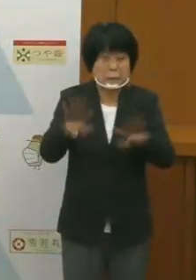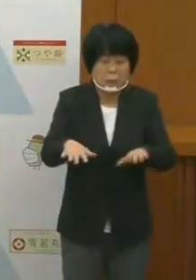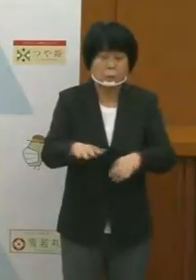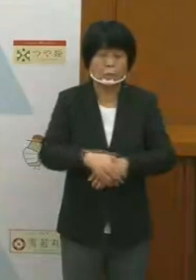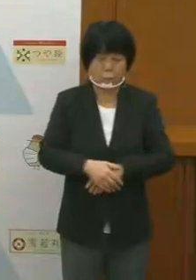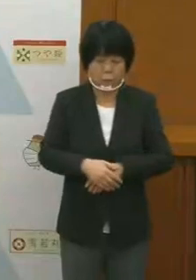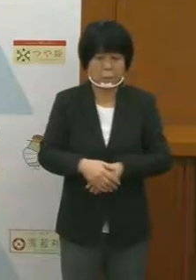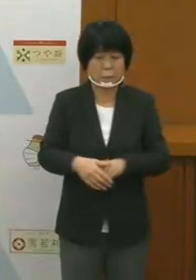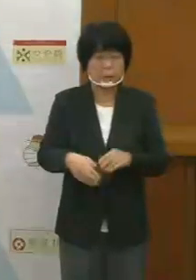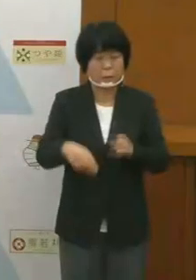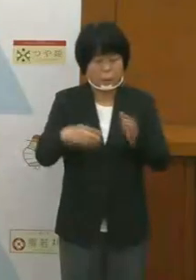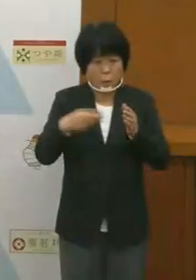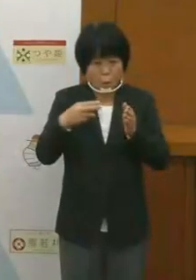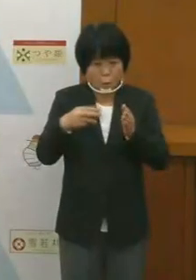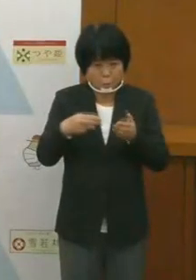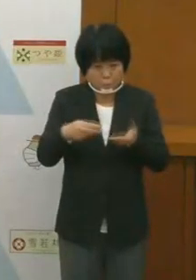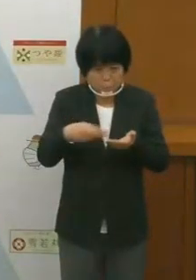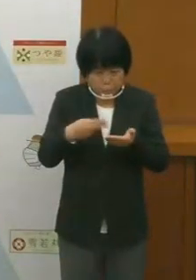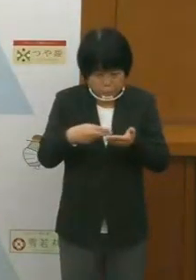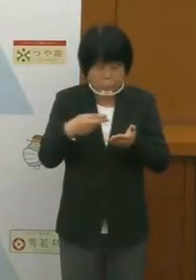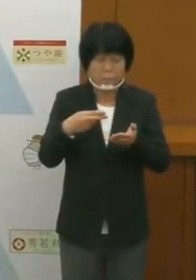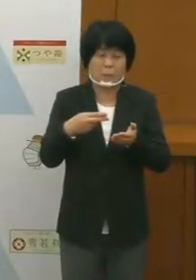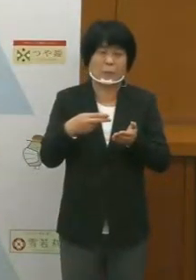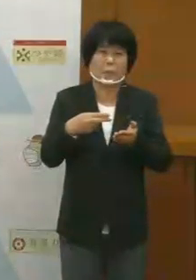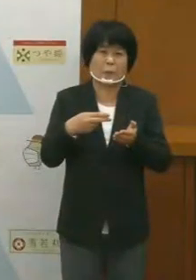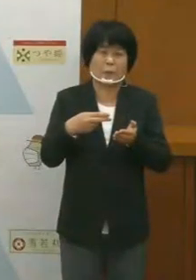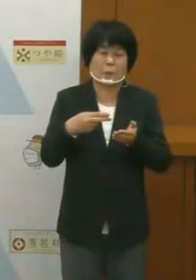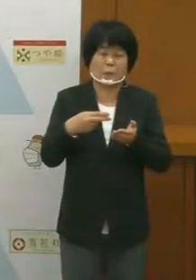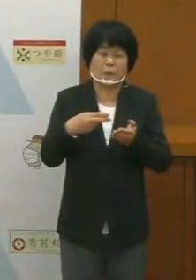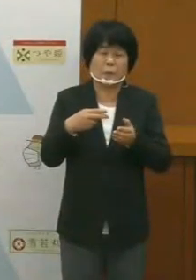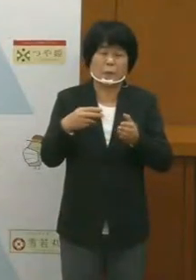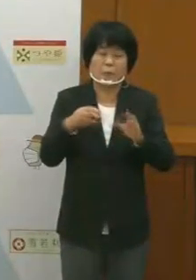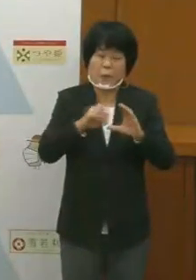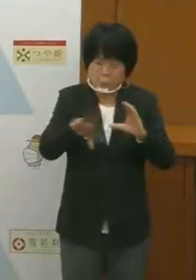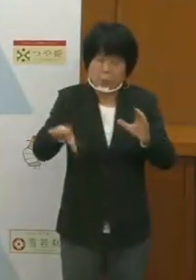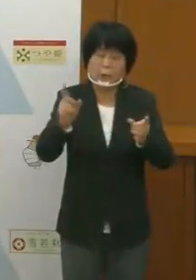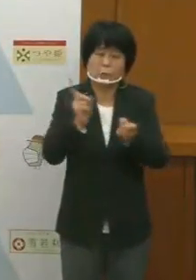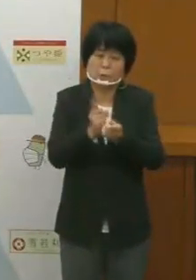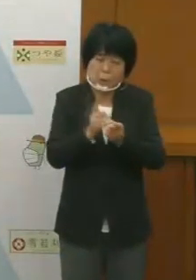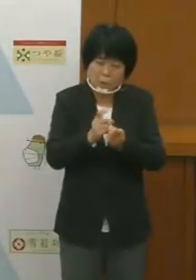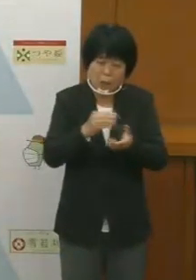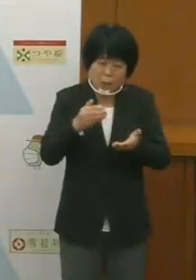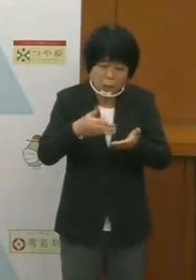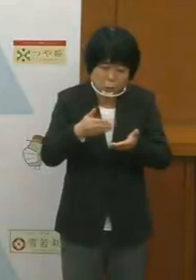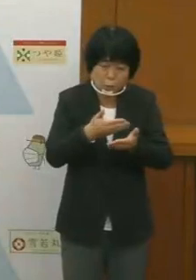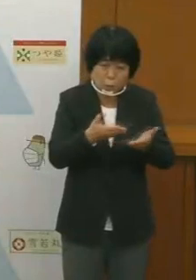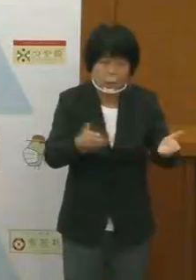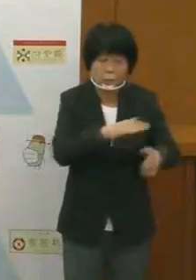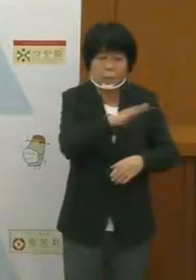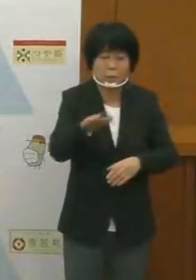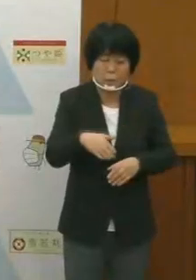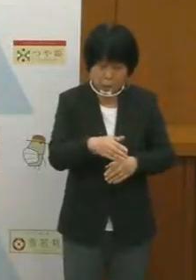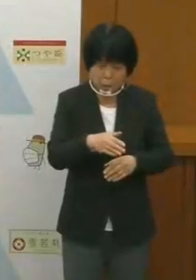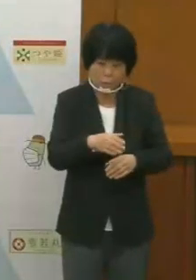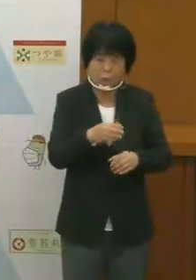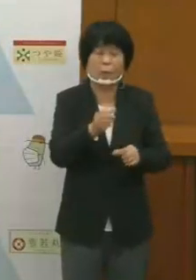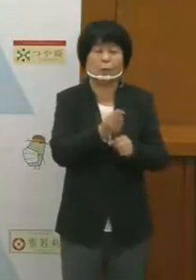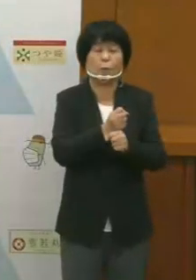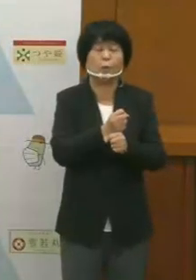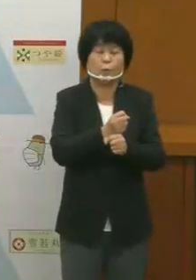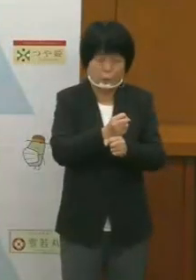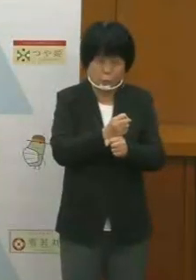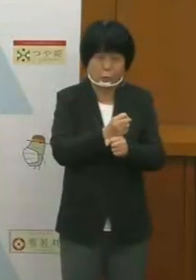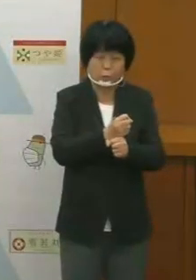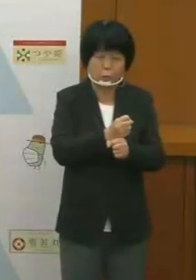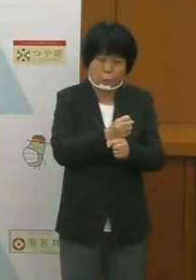GoTo イートキャンペーンの利用にあたりましては、一つには飲食店の皆様には業種ごとのガイドラインの遵